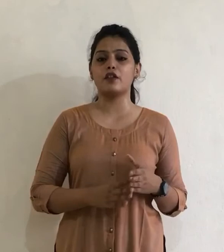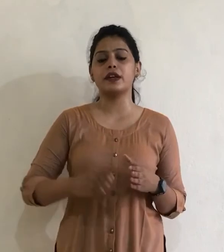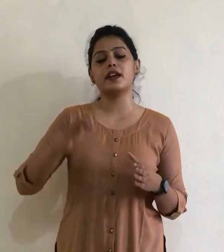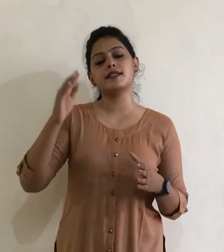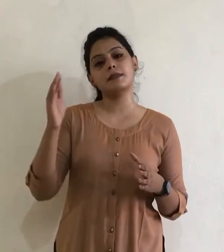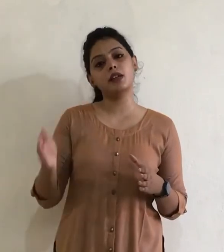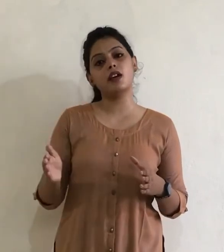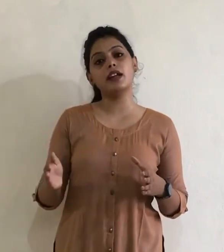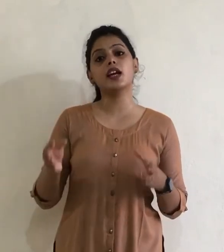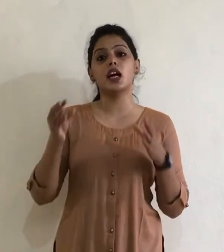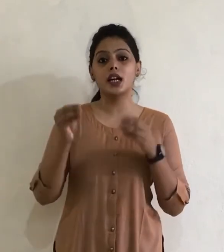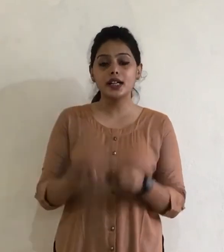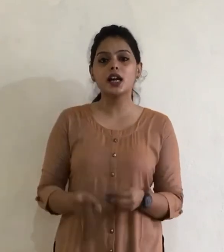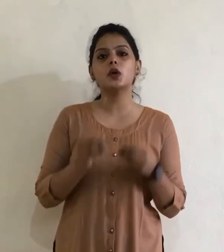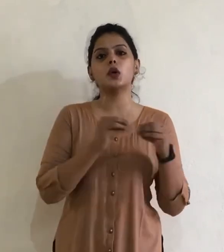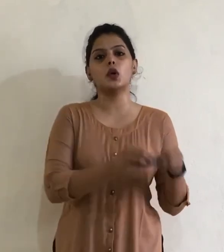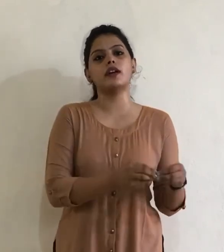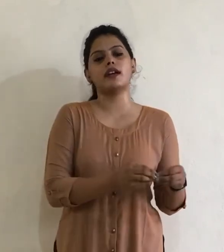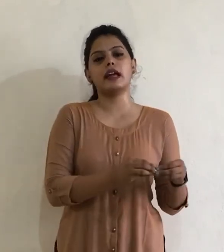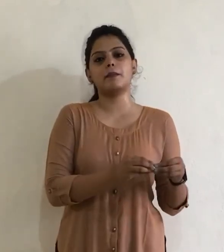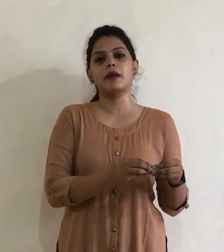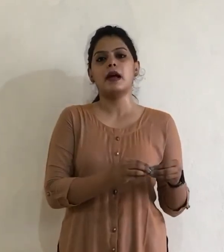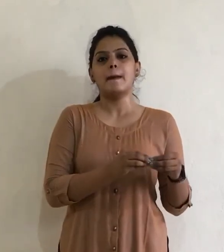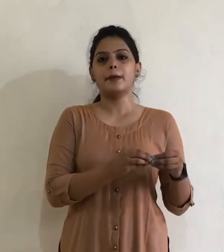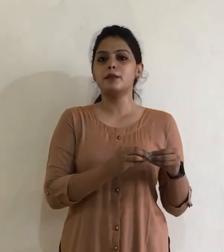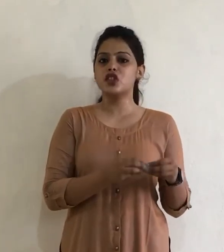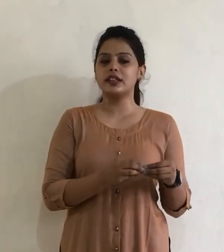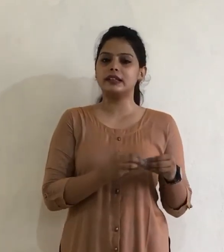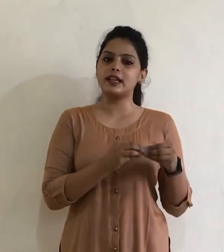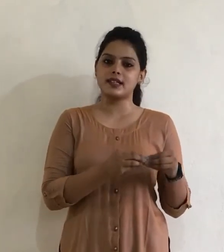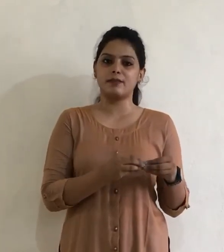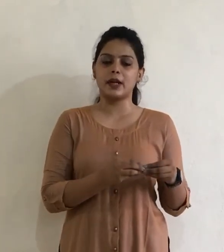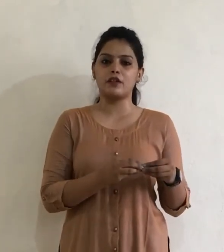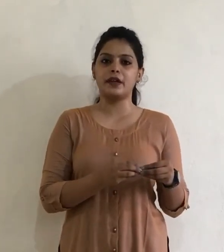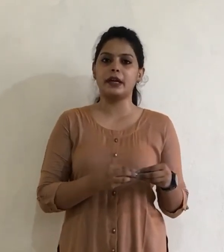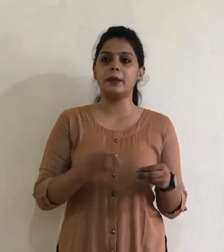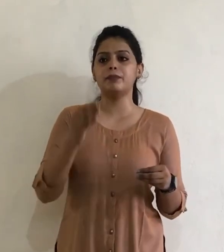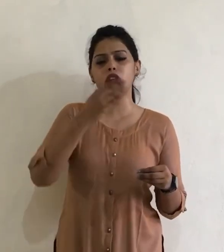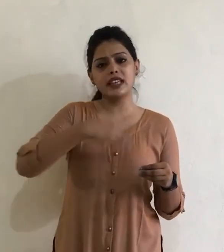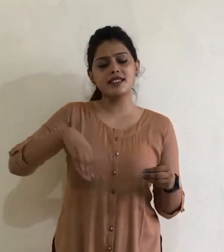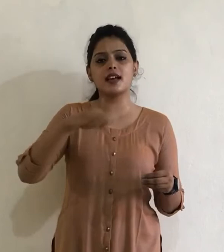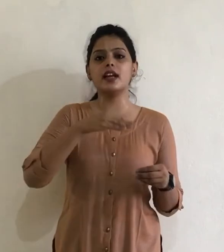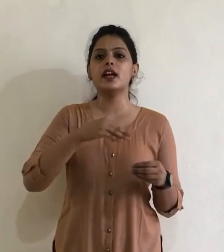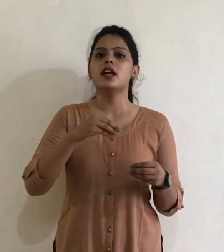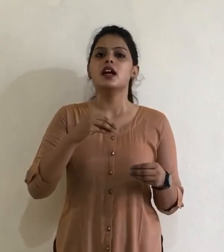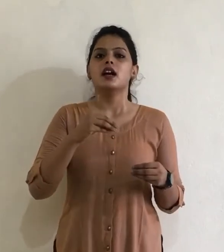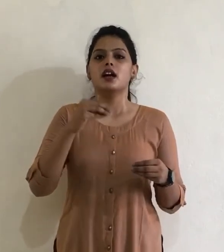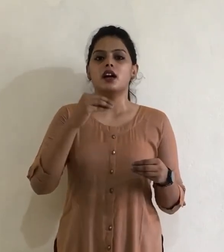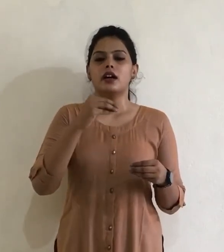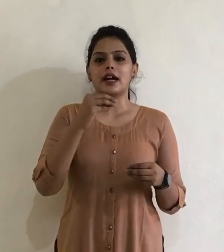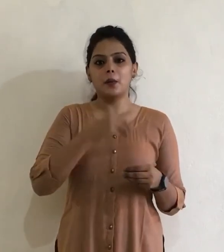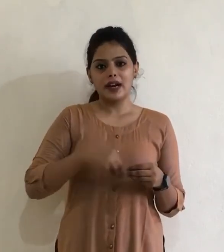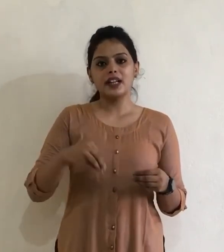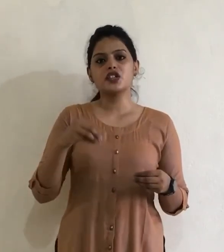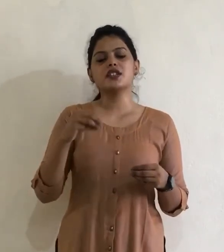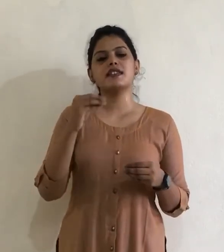of India. Similarly current account hold करने का permission देते हैं Reserve Bank of India में. तो ये सारे advantages, ये